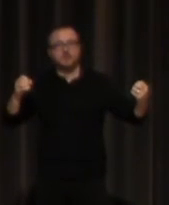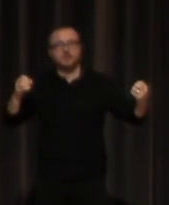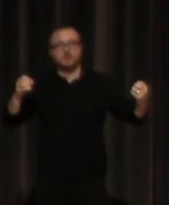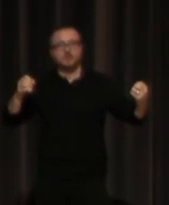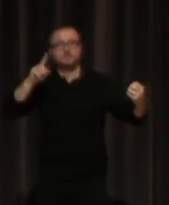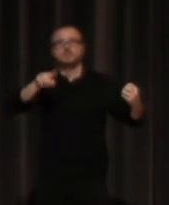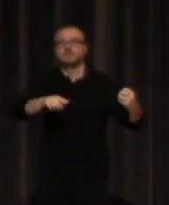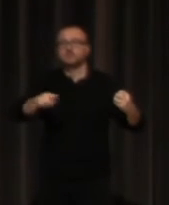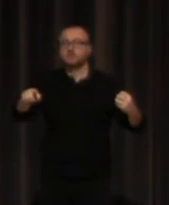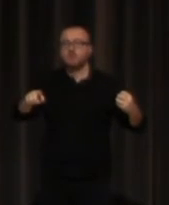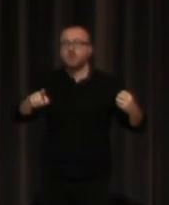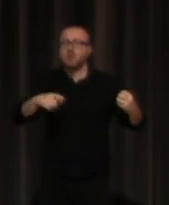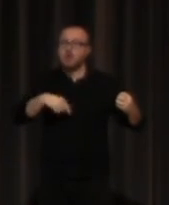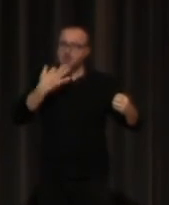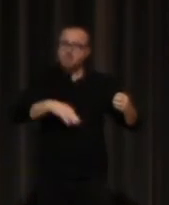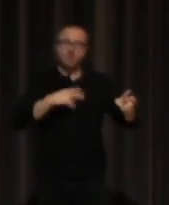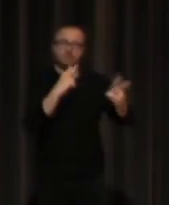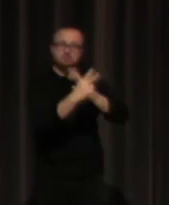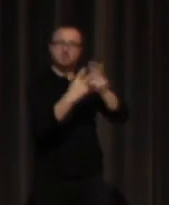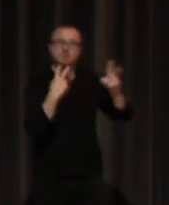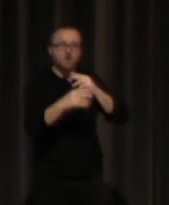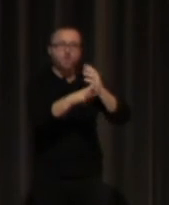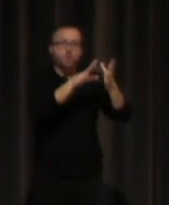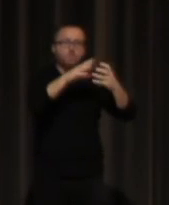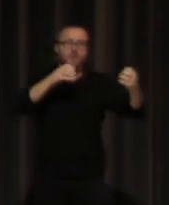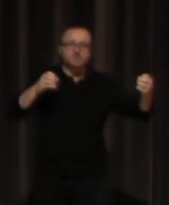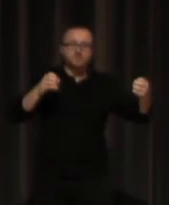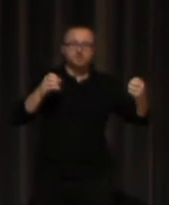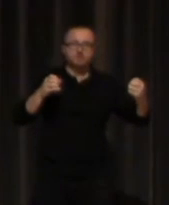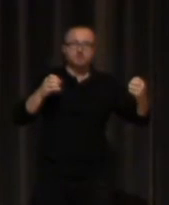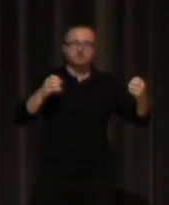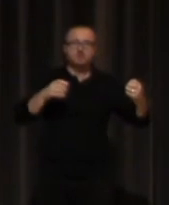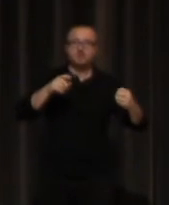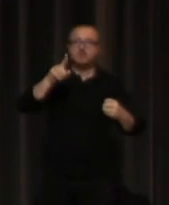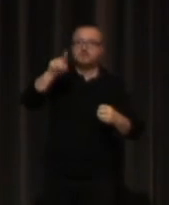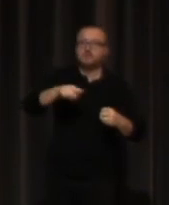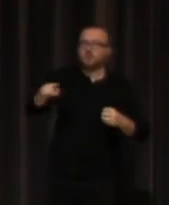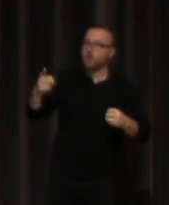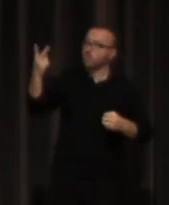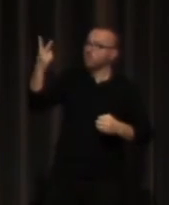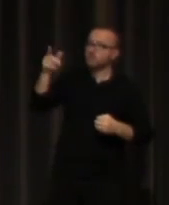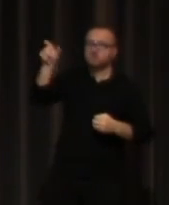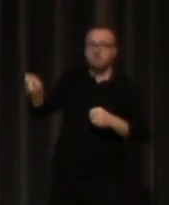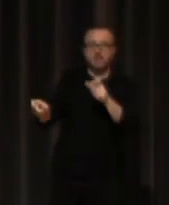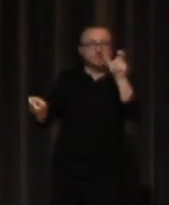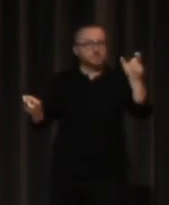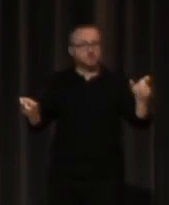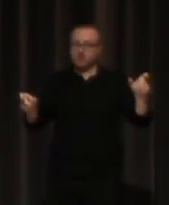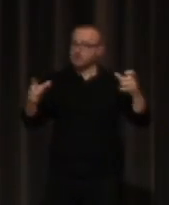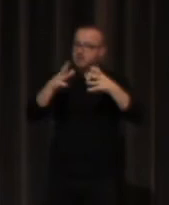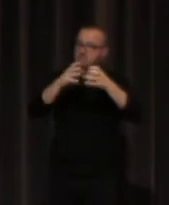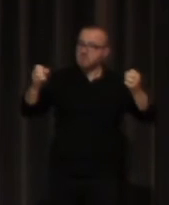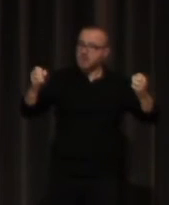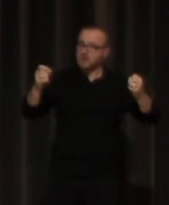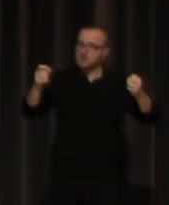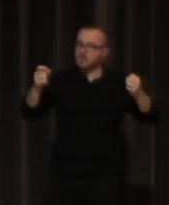Fins on es poden parlar, comprendre? És a dir, aquesta comprensió entre dues persones on arriba? Perquè, com